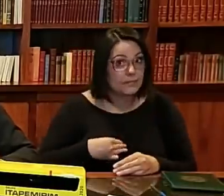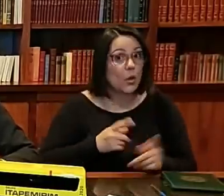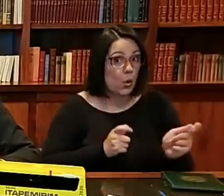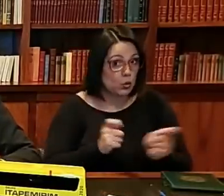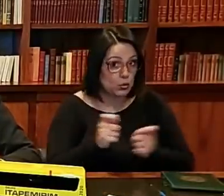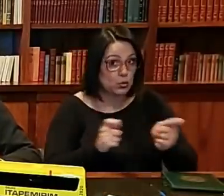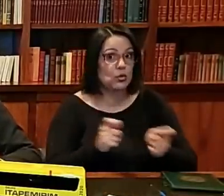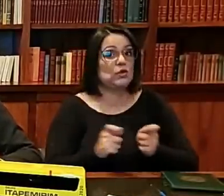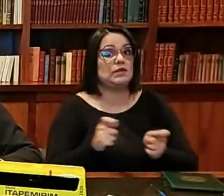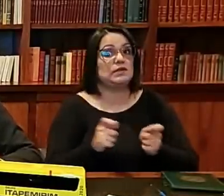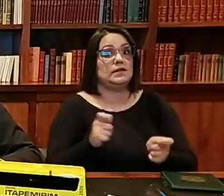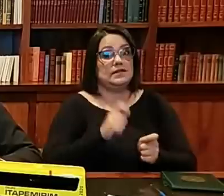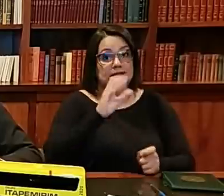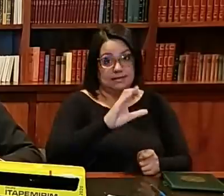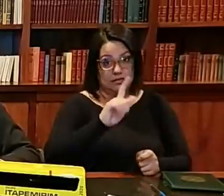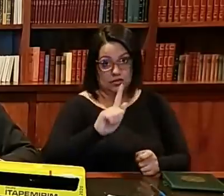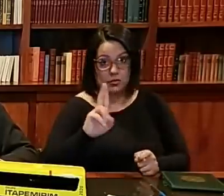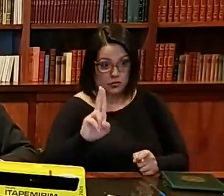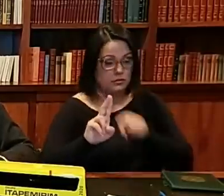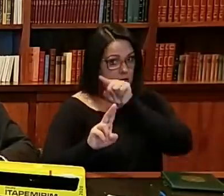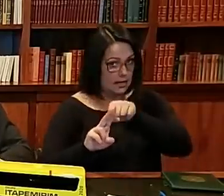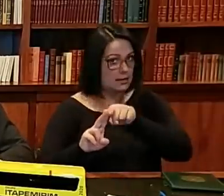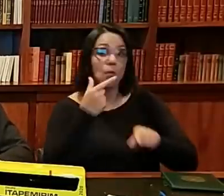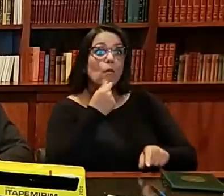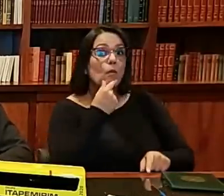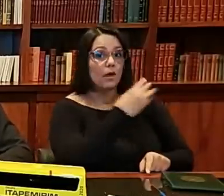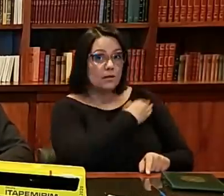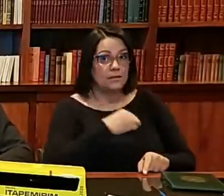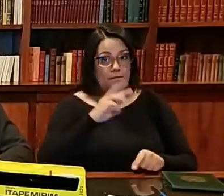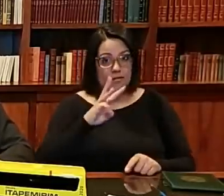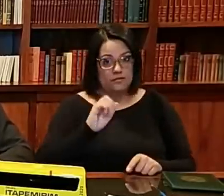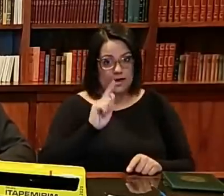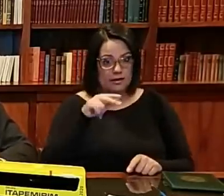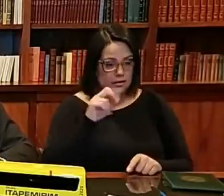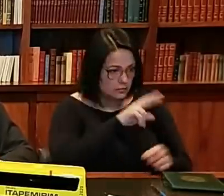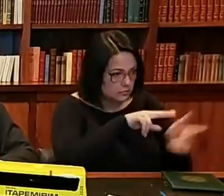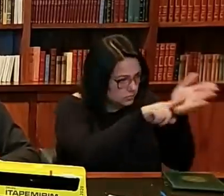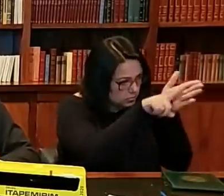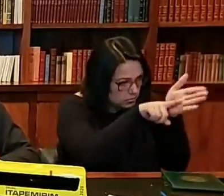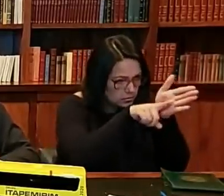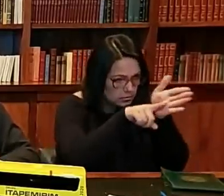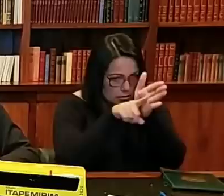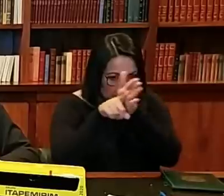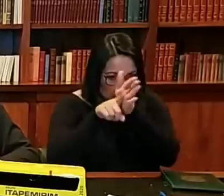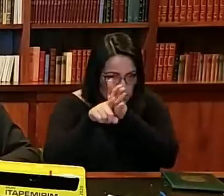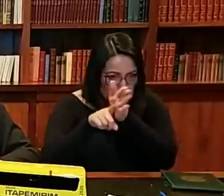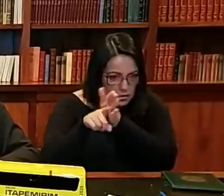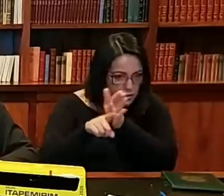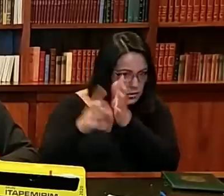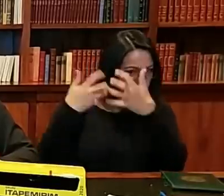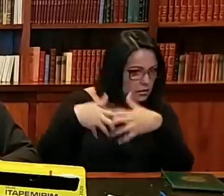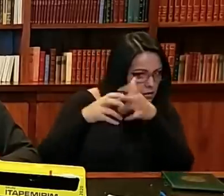o Wagner Rosário, ele é um cara que fica rodando ali um disco dele,